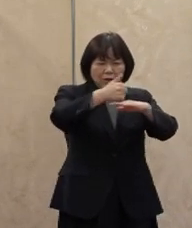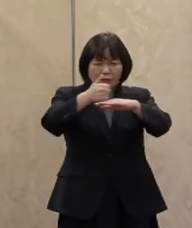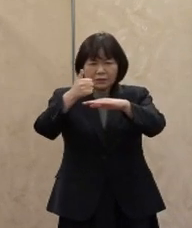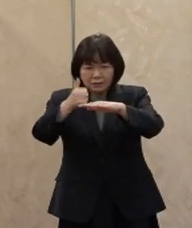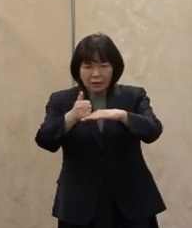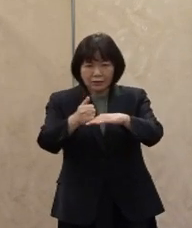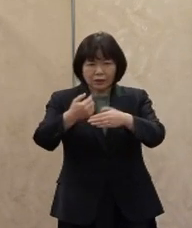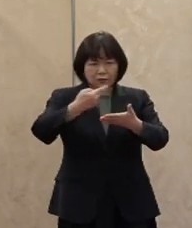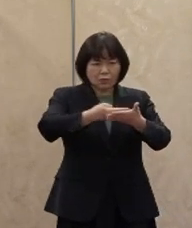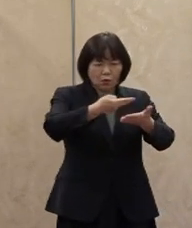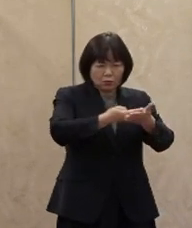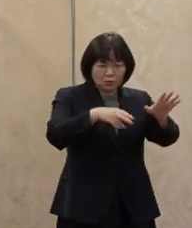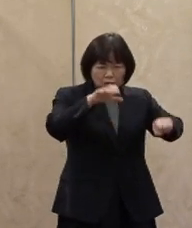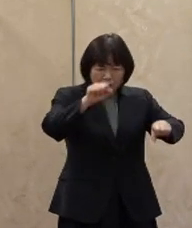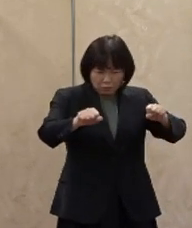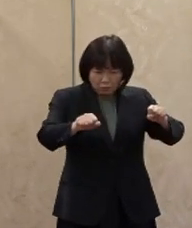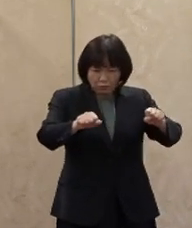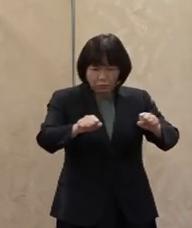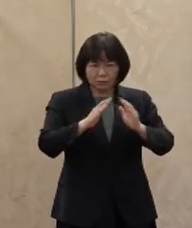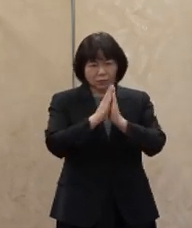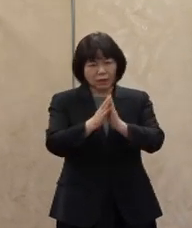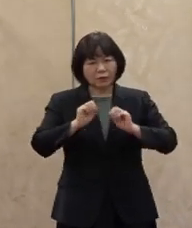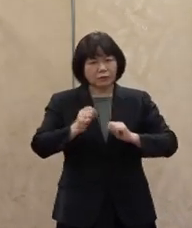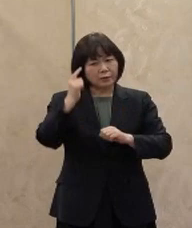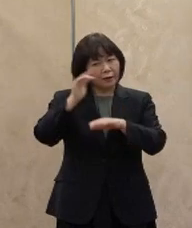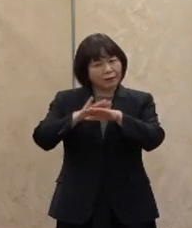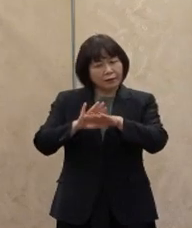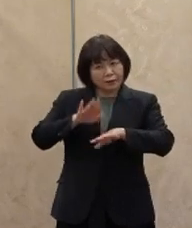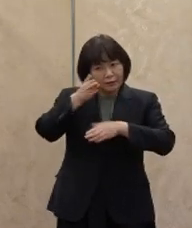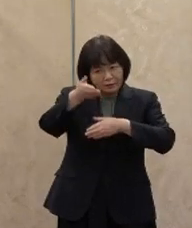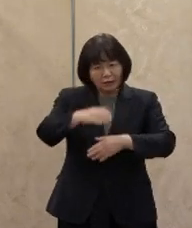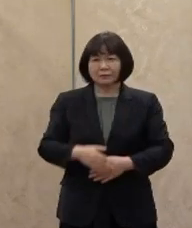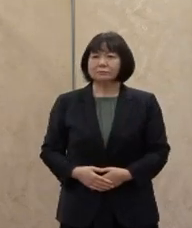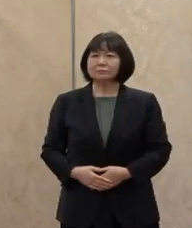病床確保の要請をされるお考えというのはありますか。